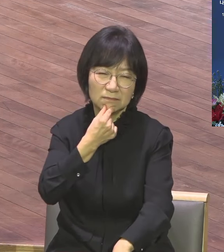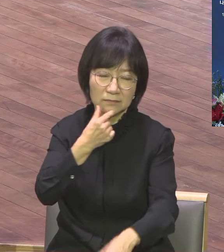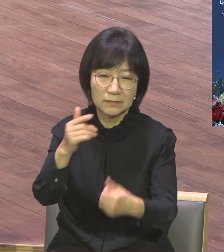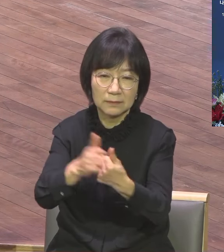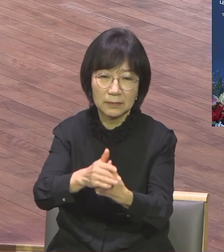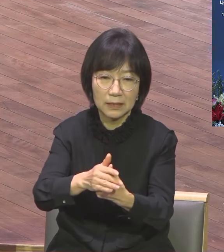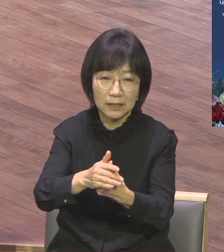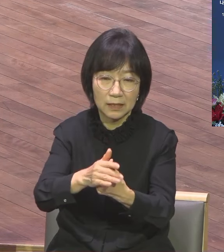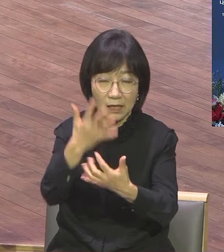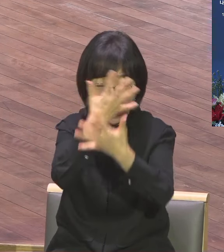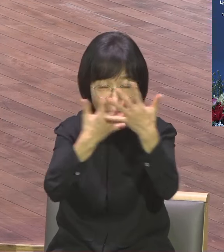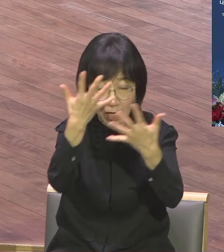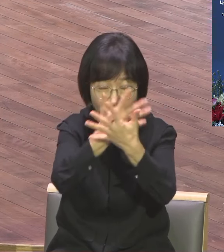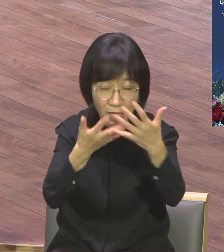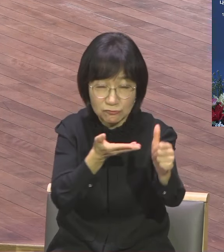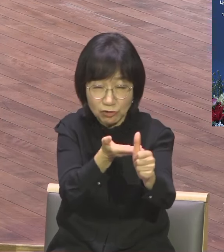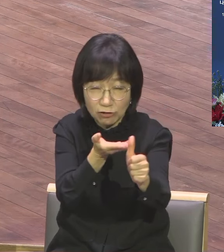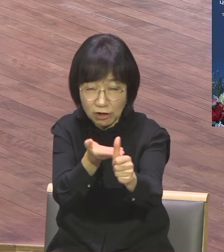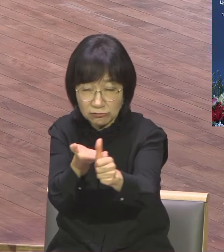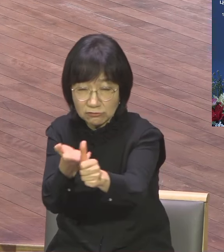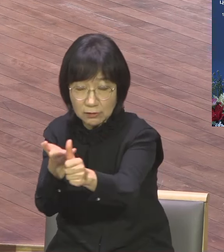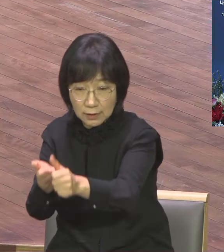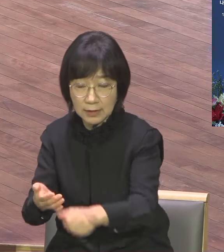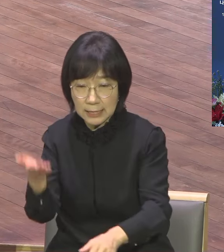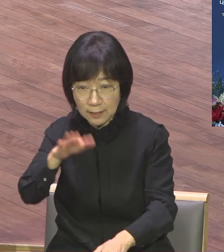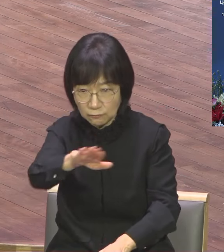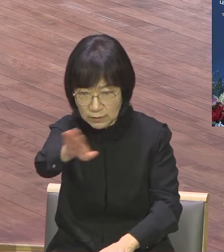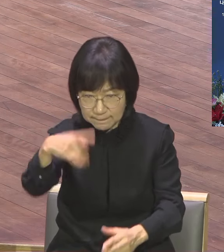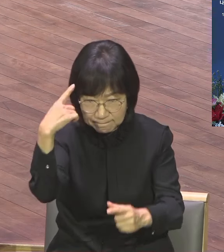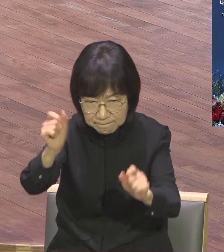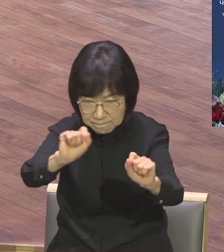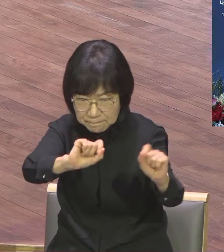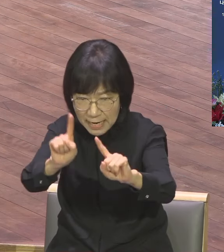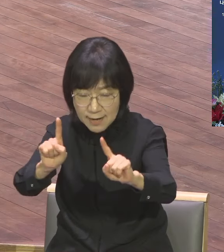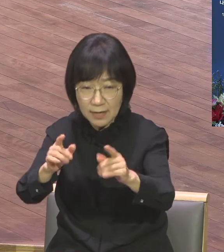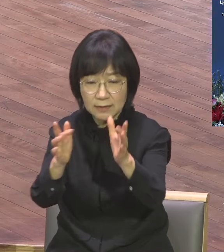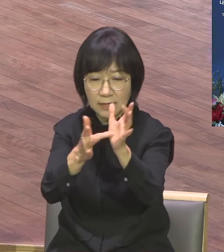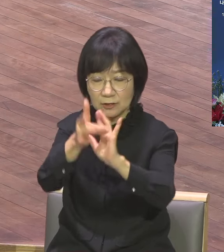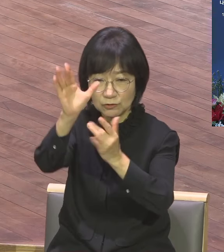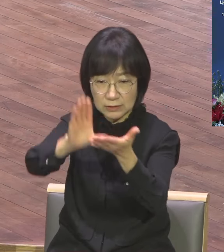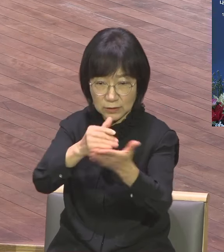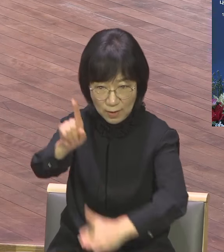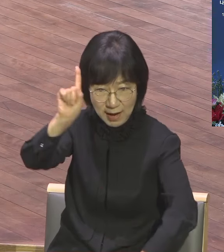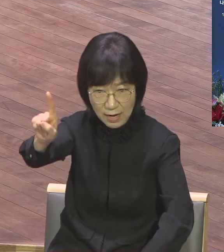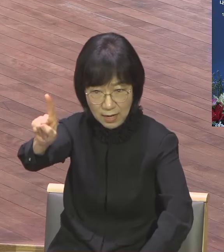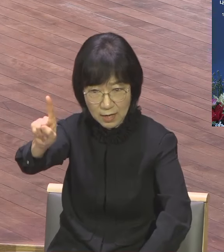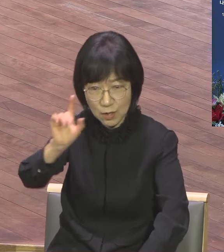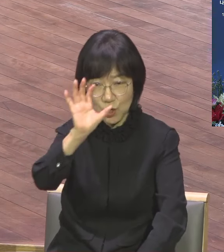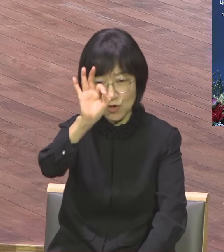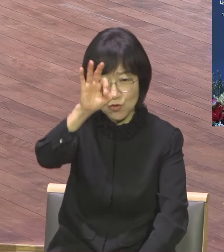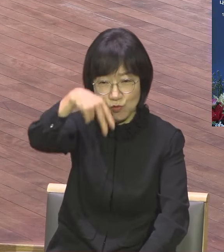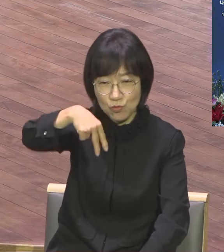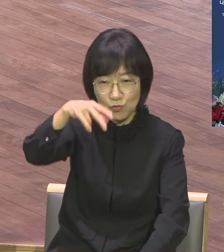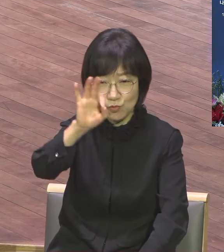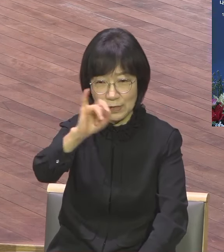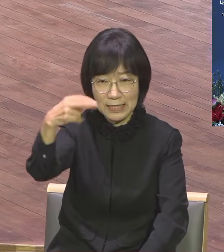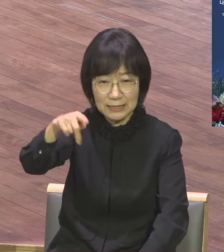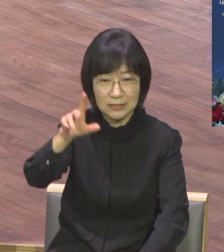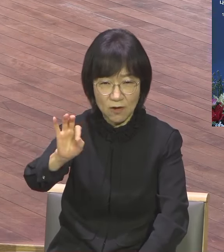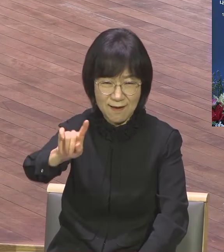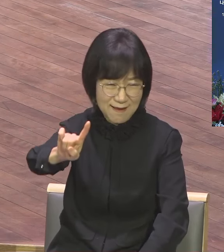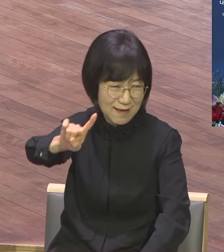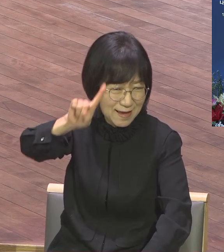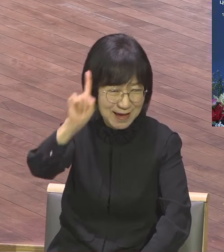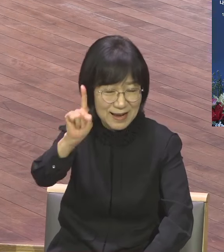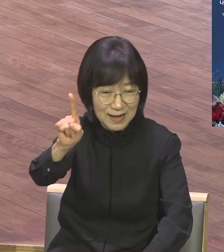예수 그리스도의 유일성 속으로 들어가야 된다. 오직 예수, 오직 그리스도, 오직 하나님